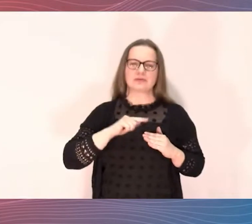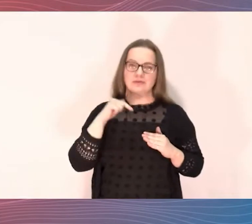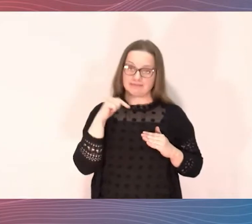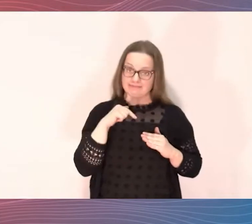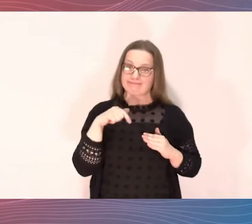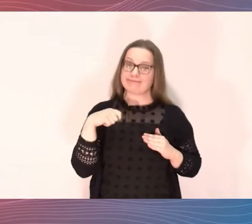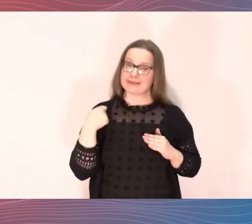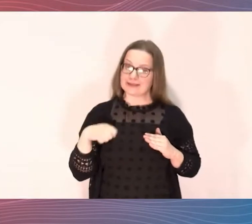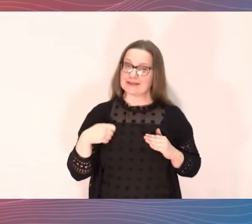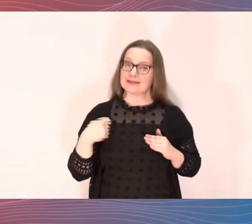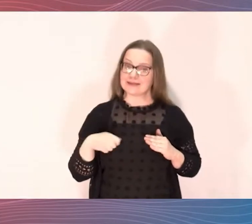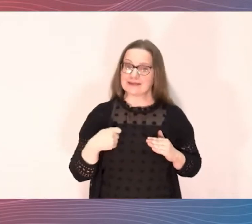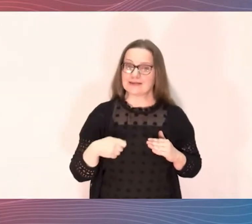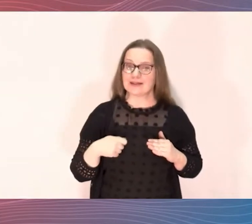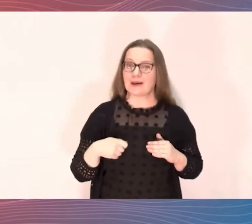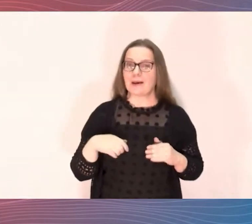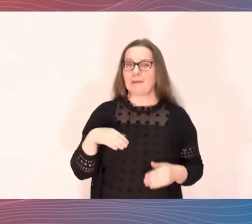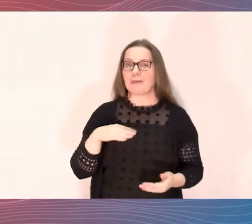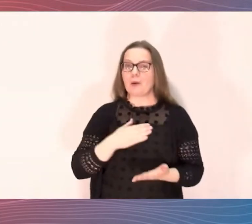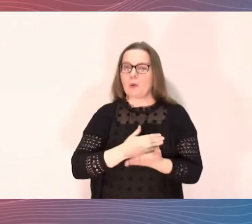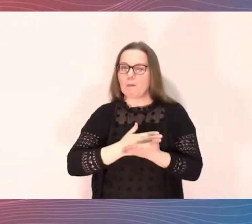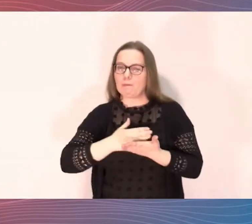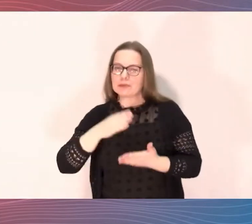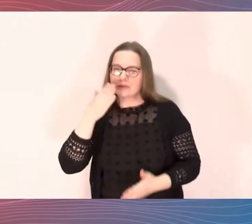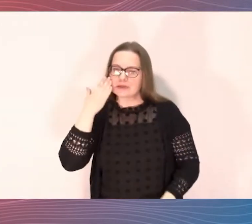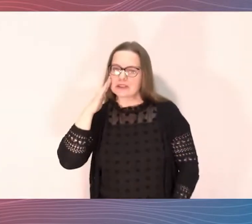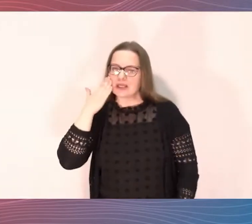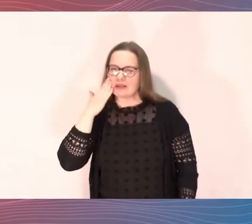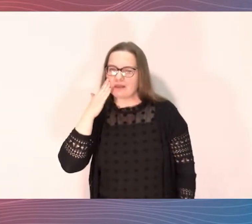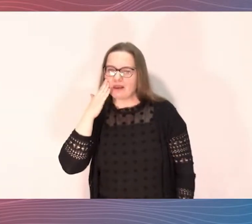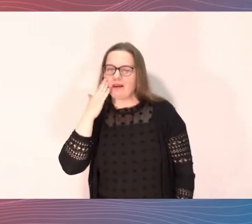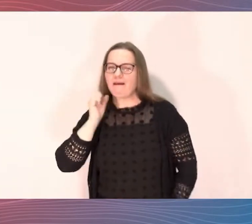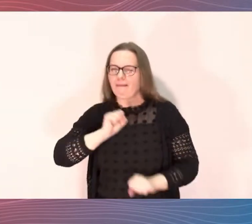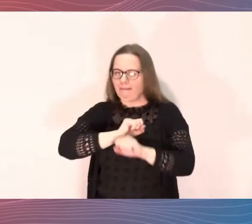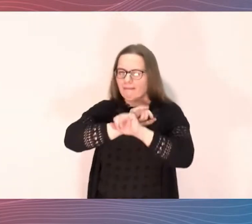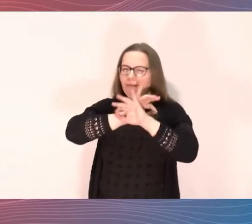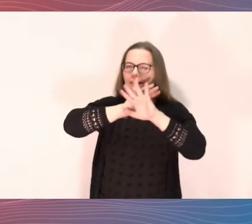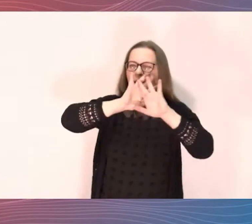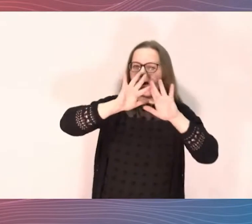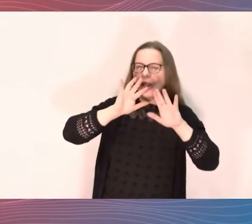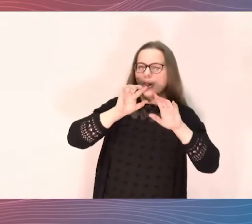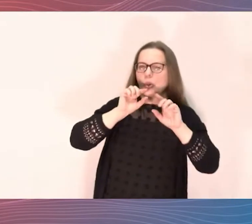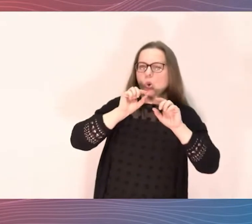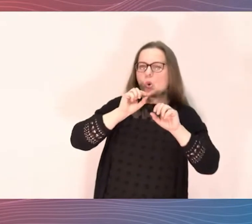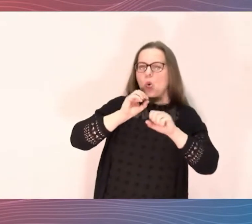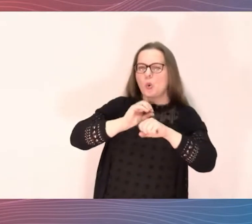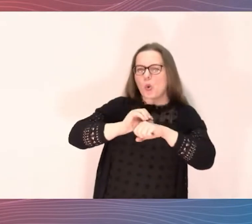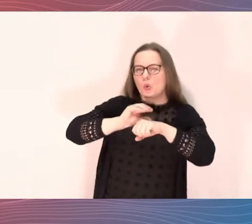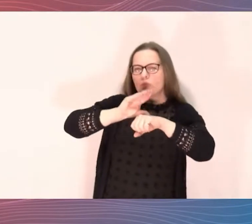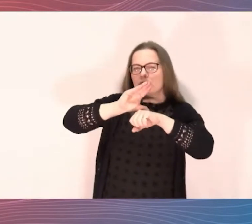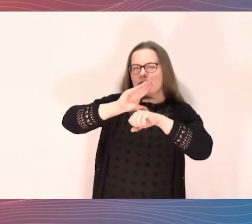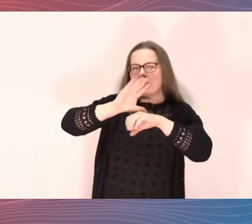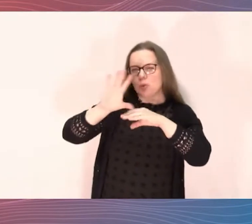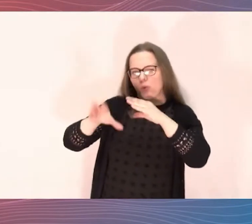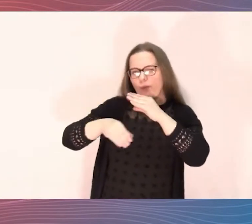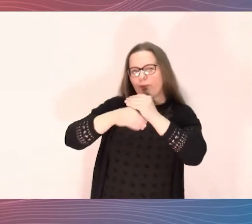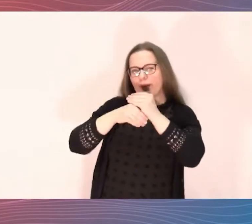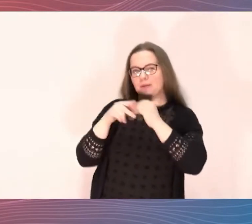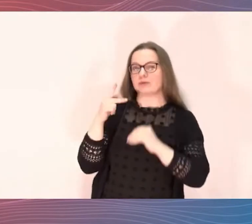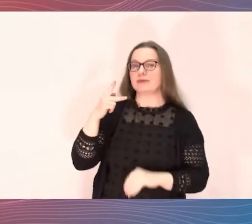nós vermos a revelação. E vocês sabem que para você ver um objeto